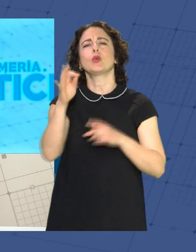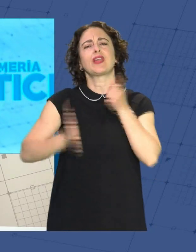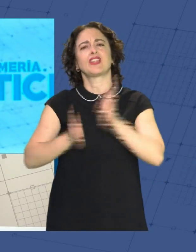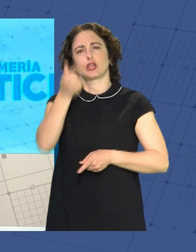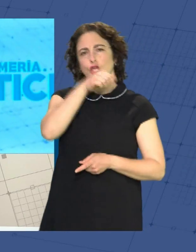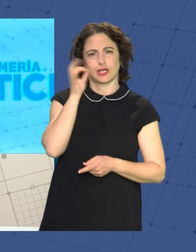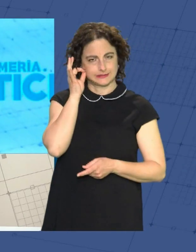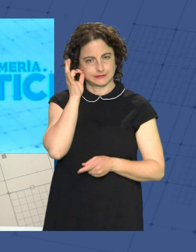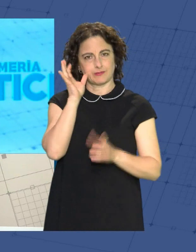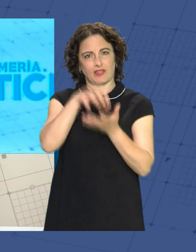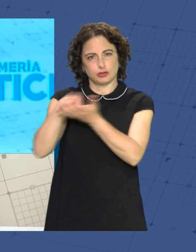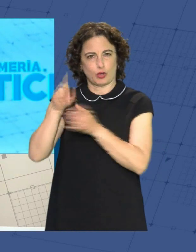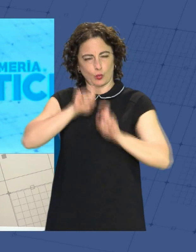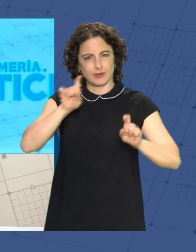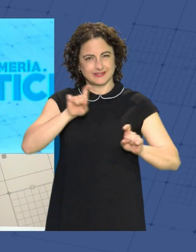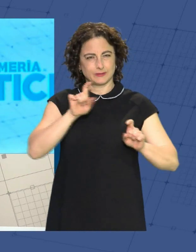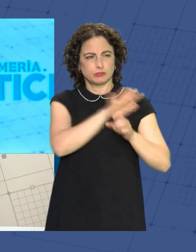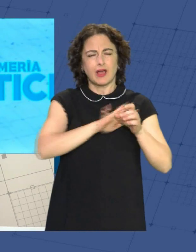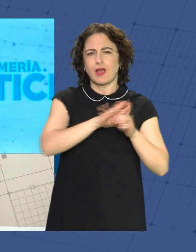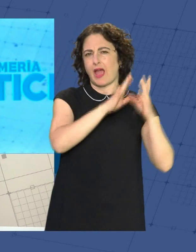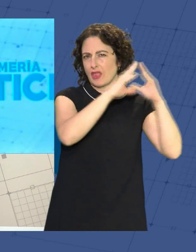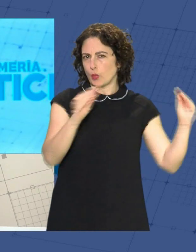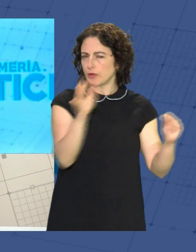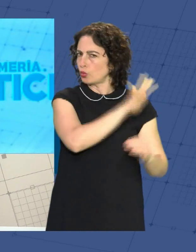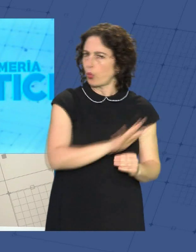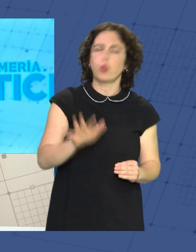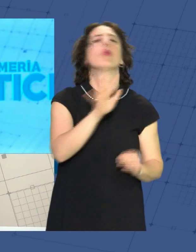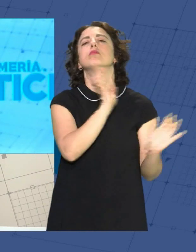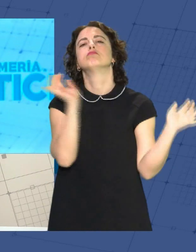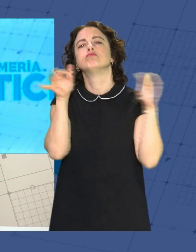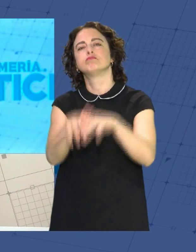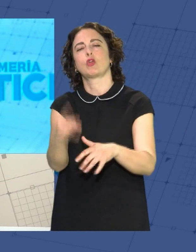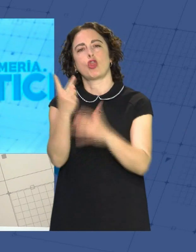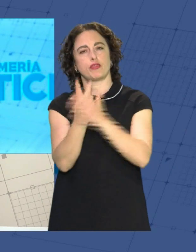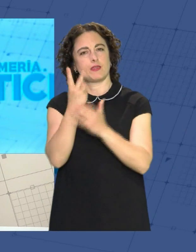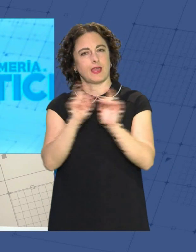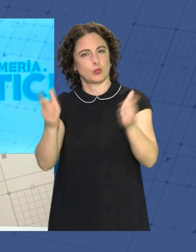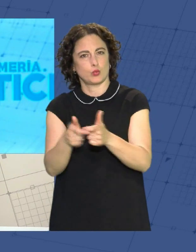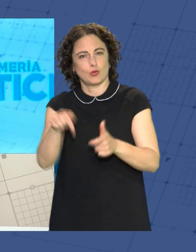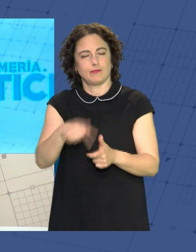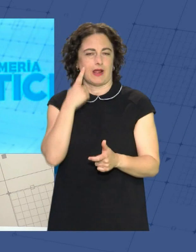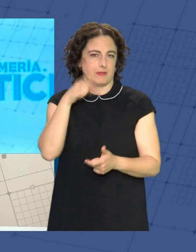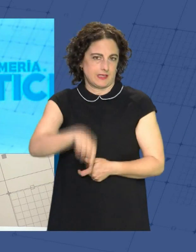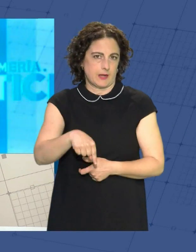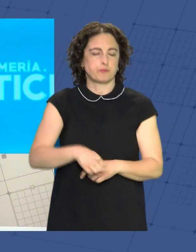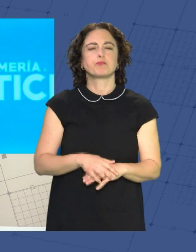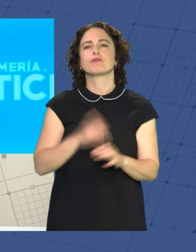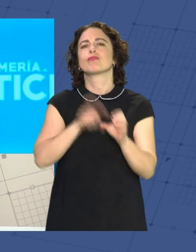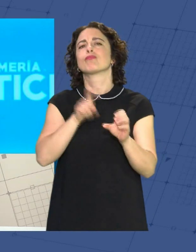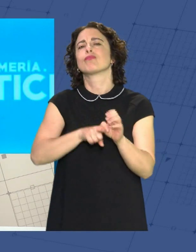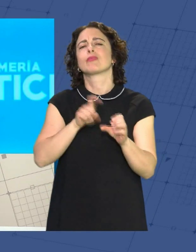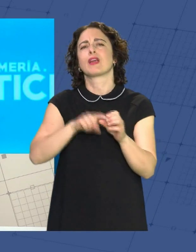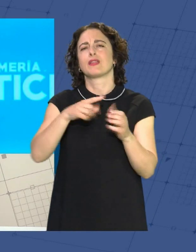directoras de centros educativos de toda Andalucía se han reunido durante dos días en nuestra ciudad. Han participado en la